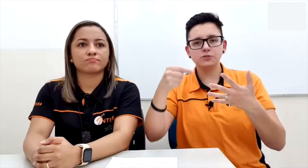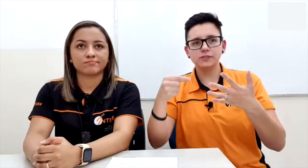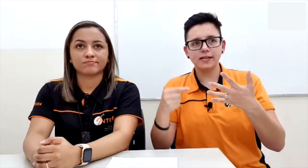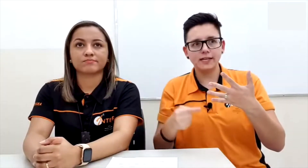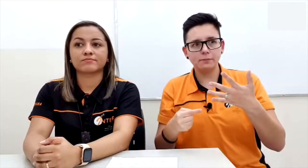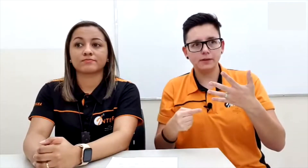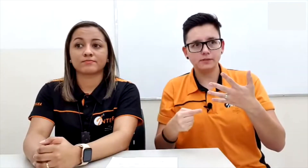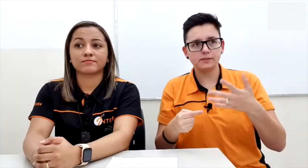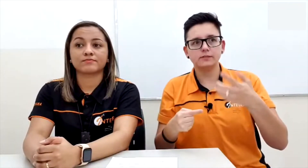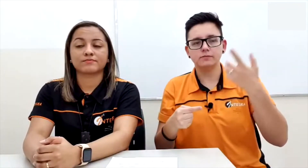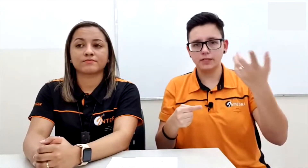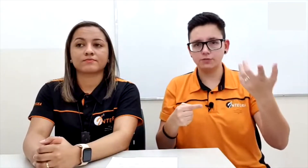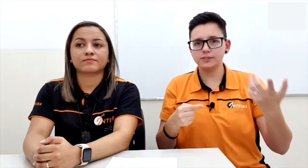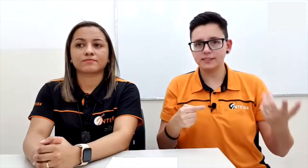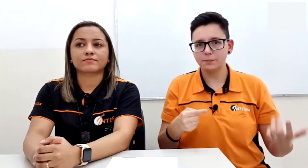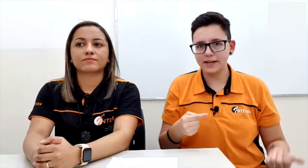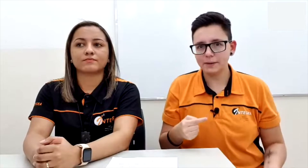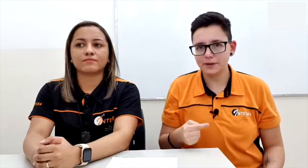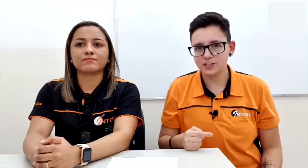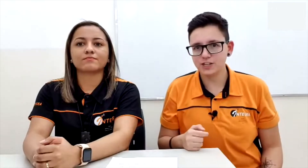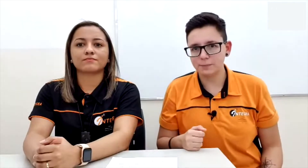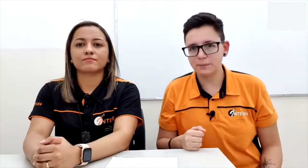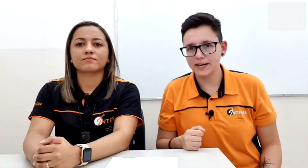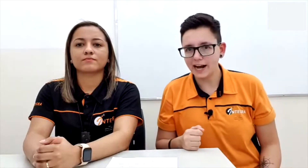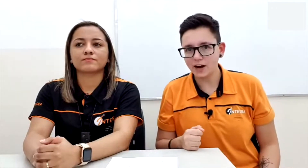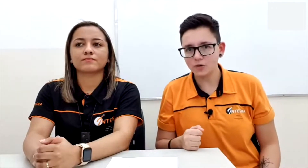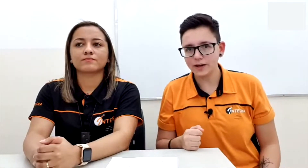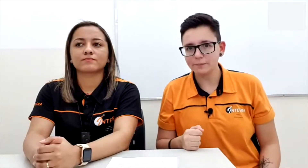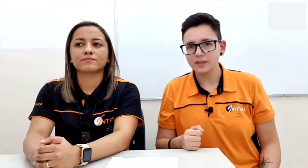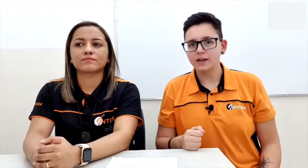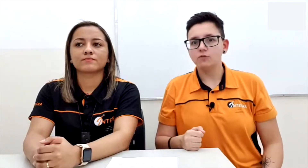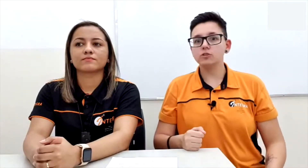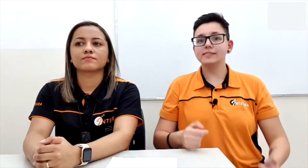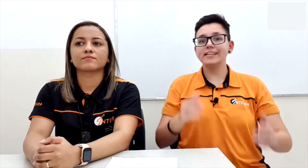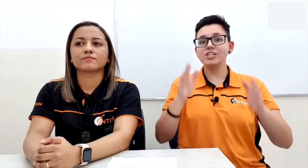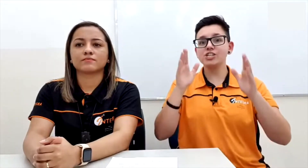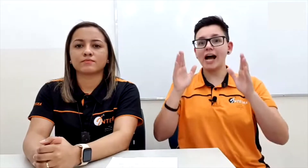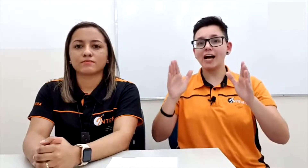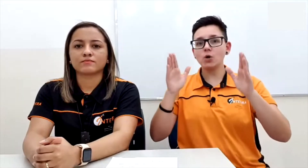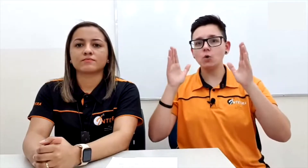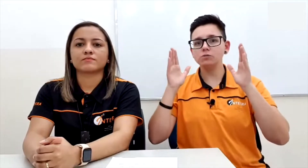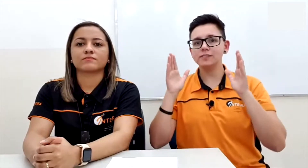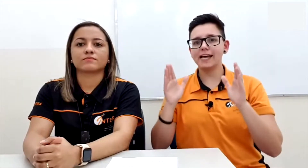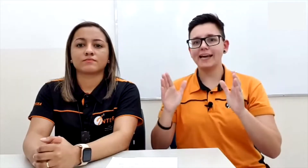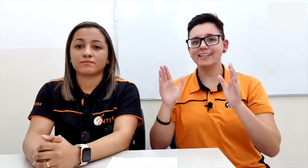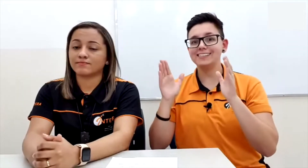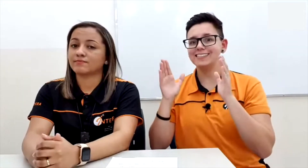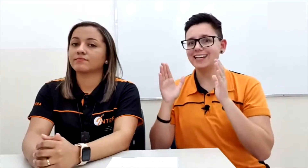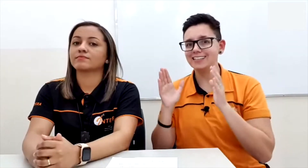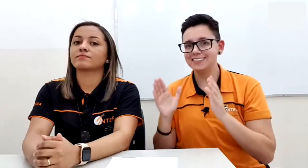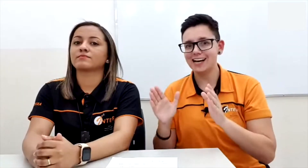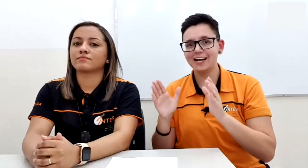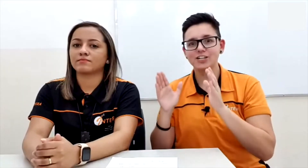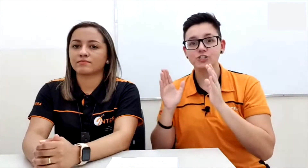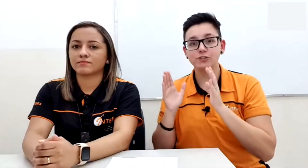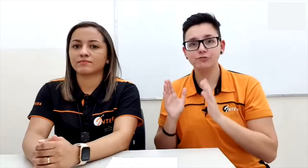em Libras, que você também aprende na primeira aula, você já consegue sinalizar de